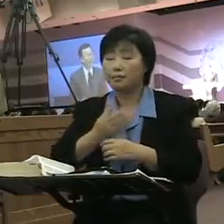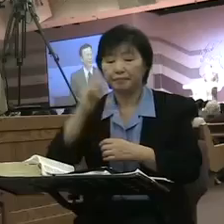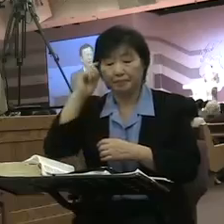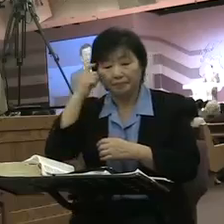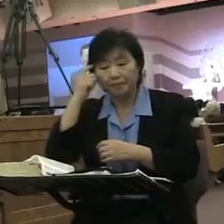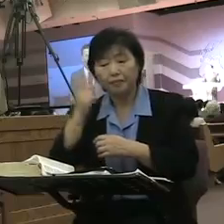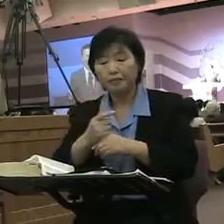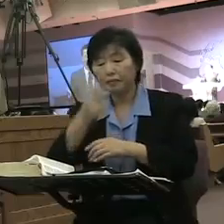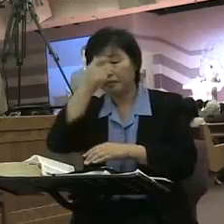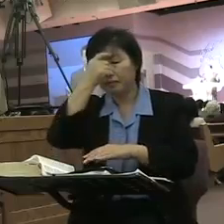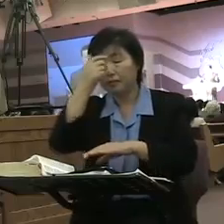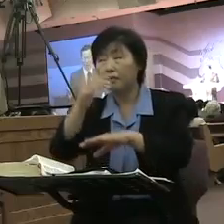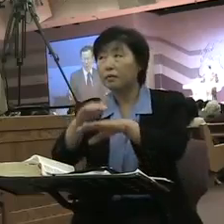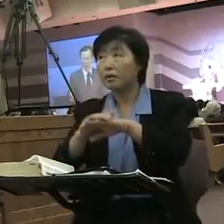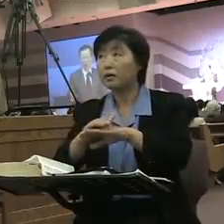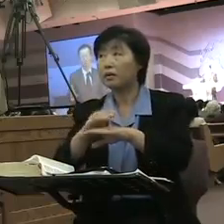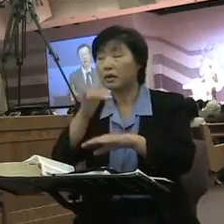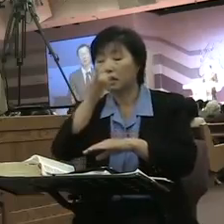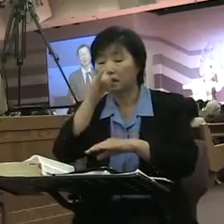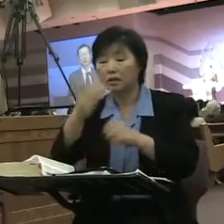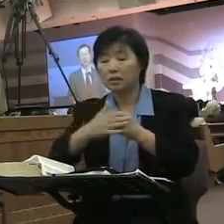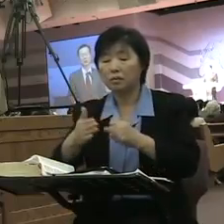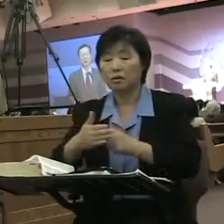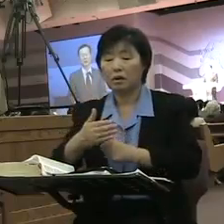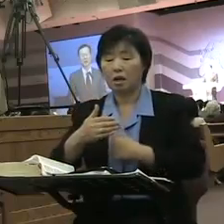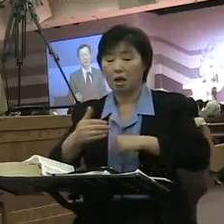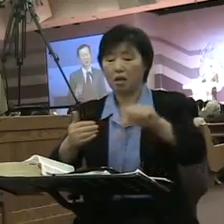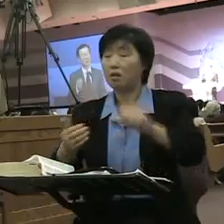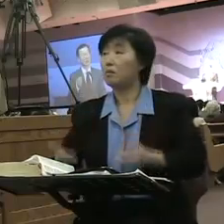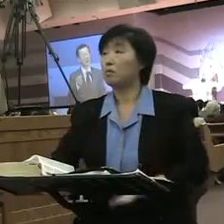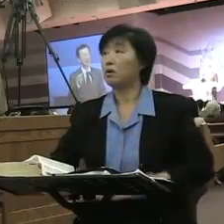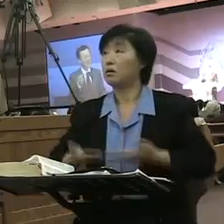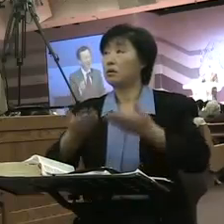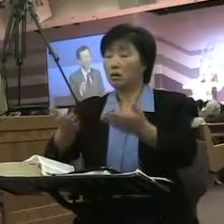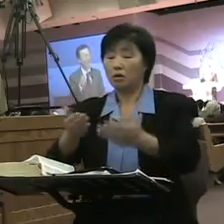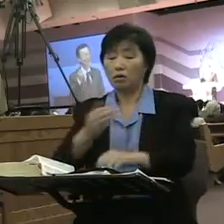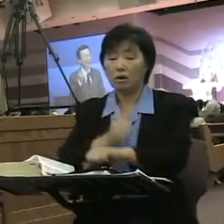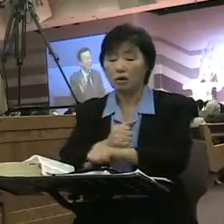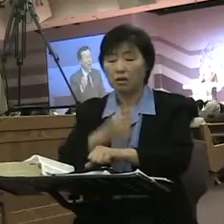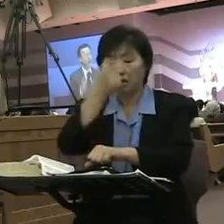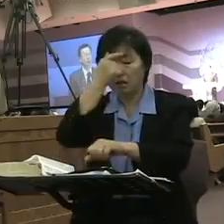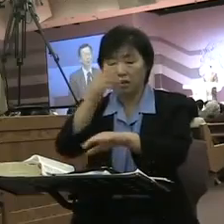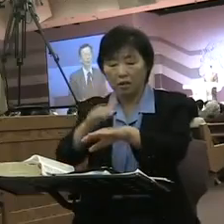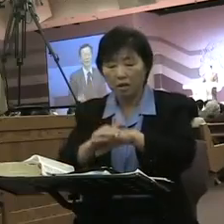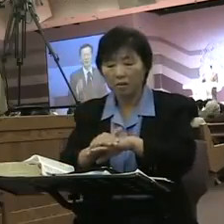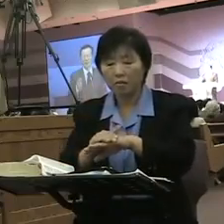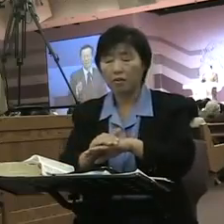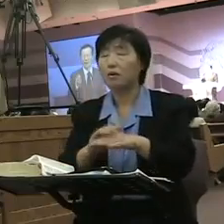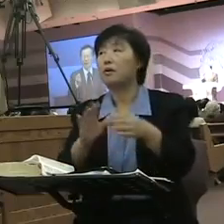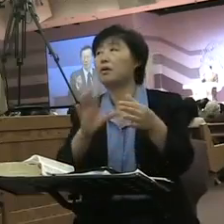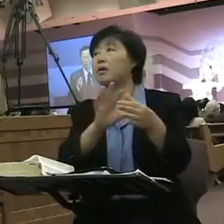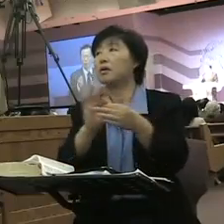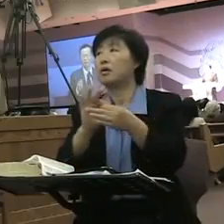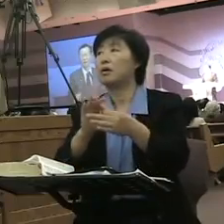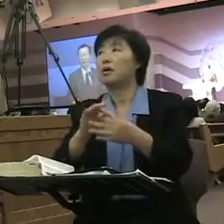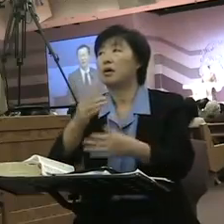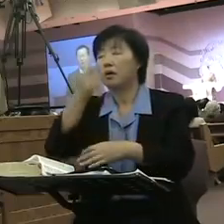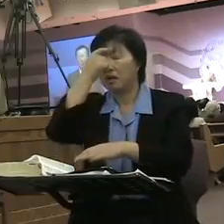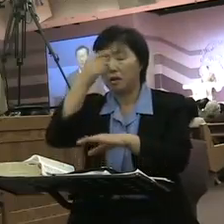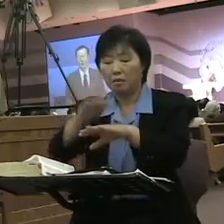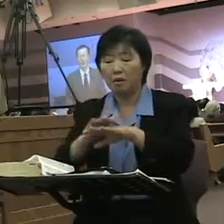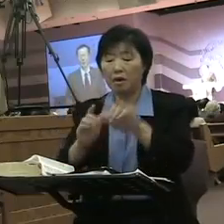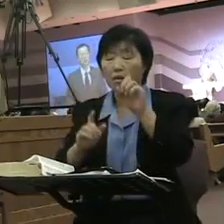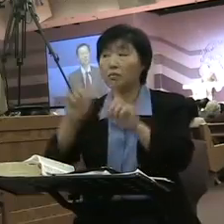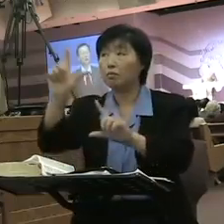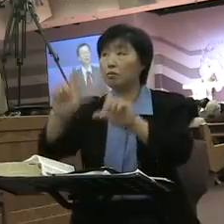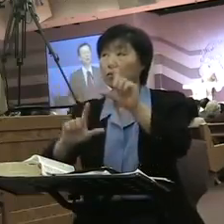있었기 때문에 하나님이 아들을 바치라고 말씀하셨을 때 그것이 그의 예배의 엑스텐션으로, 예배의 한 모습으로 하나님